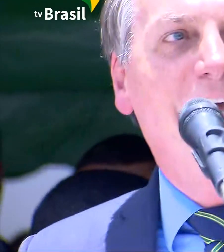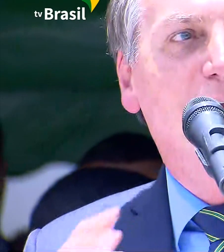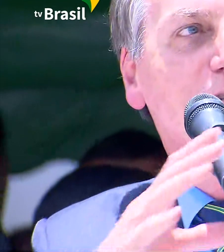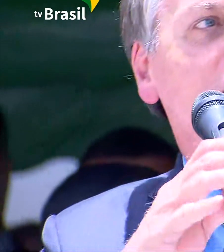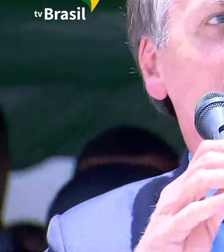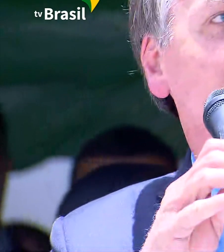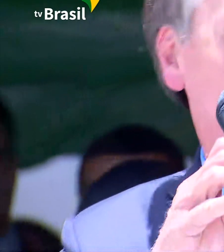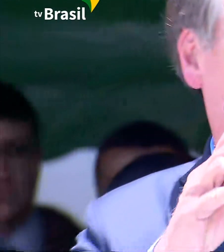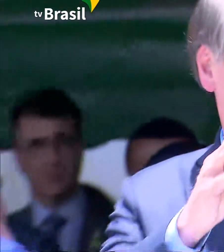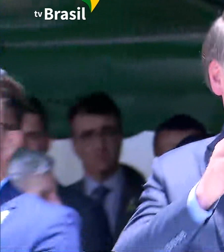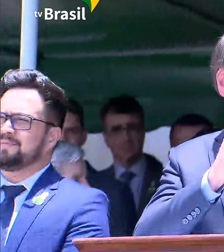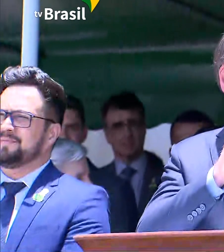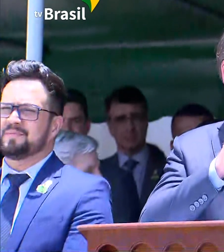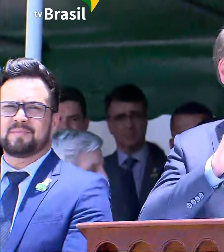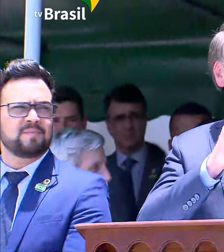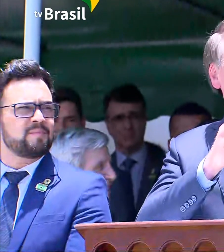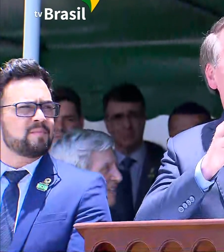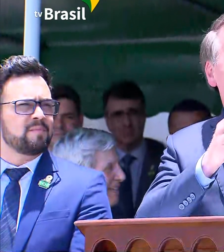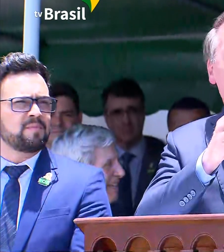brasileiros